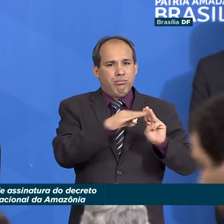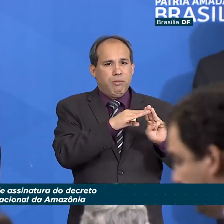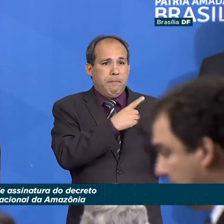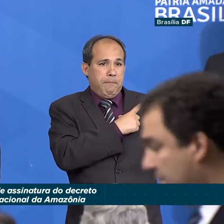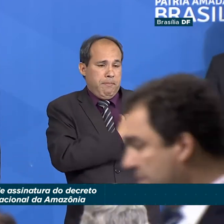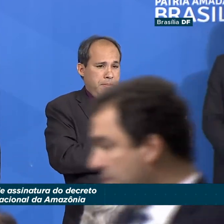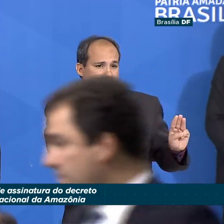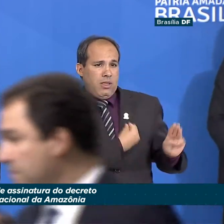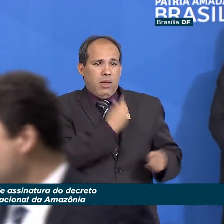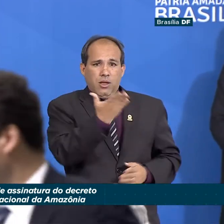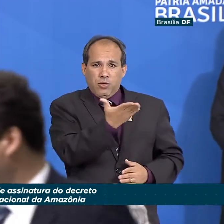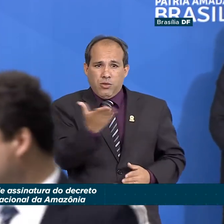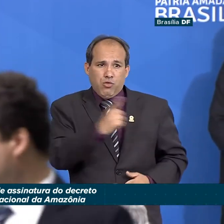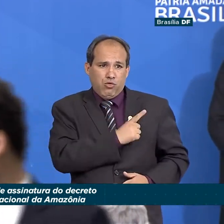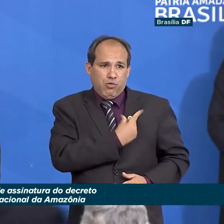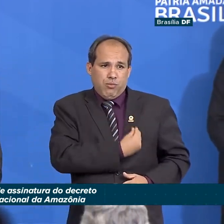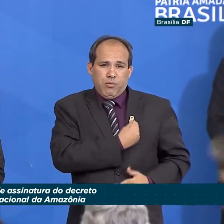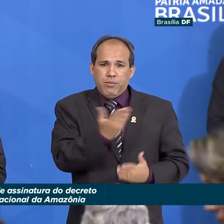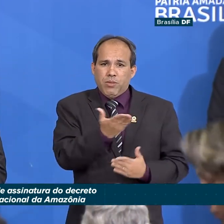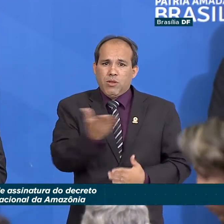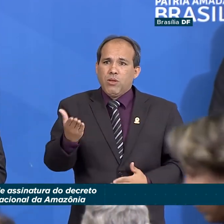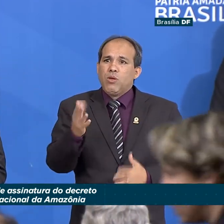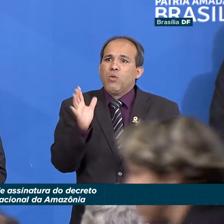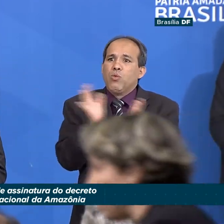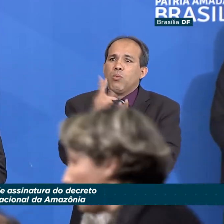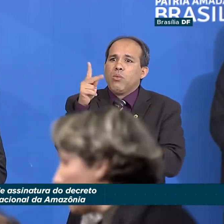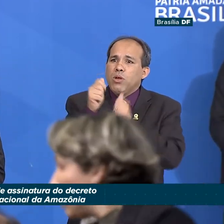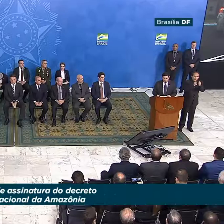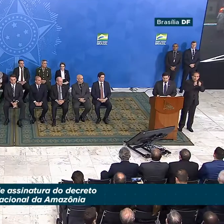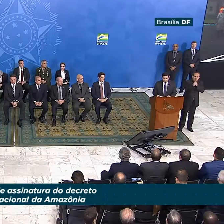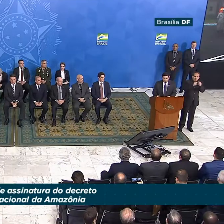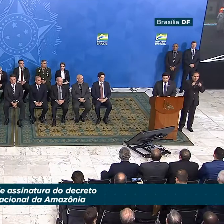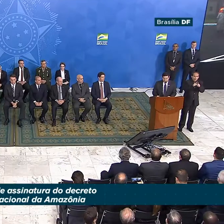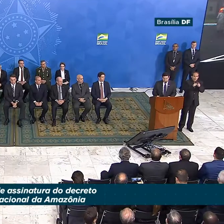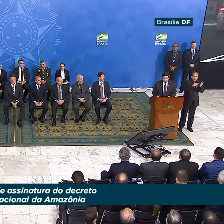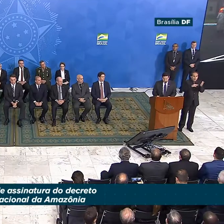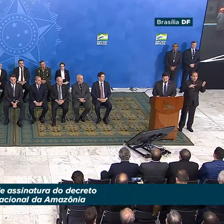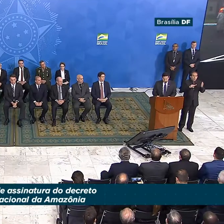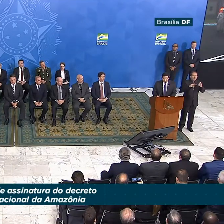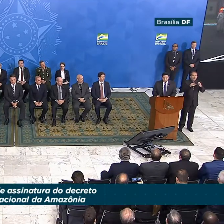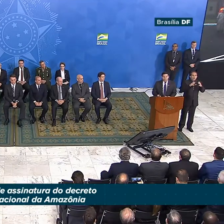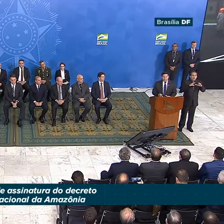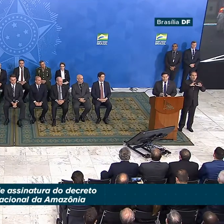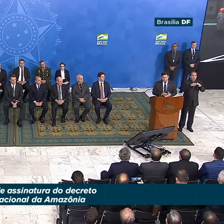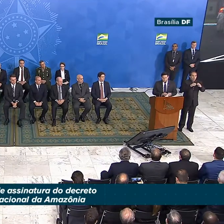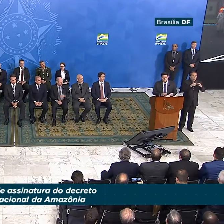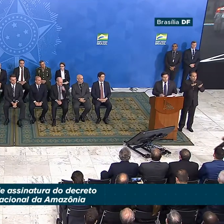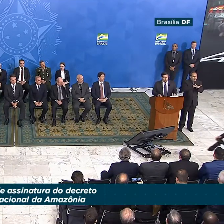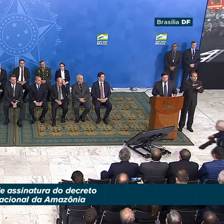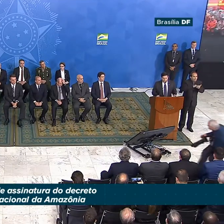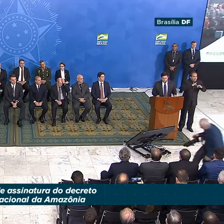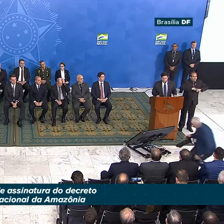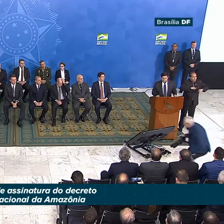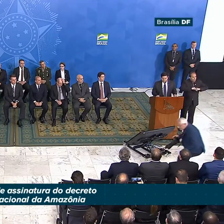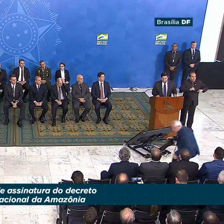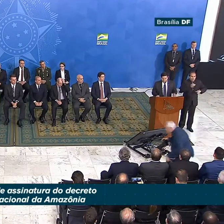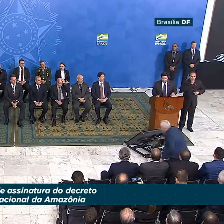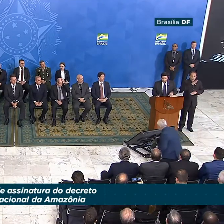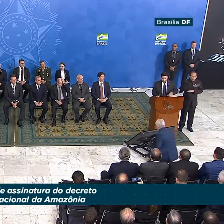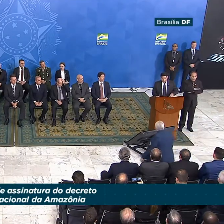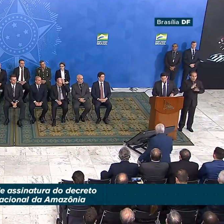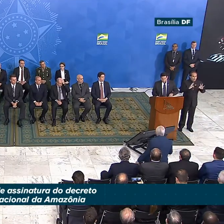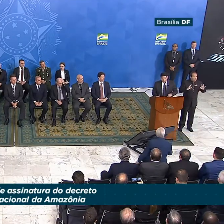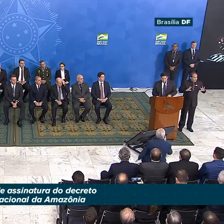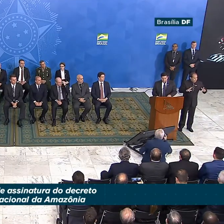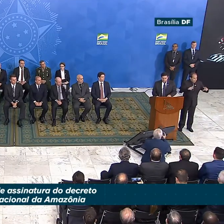presentes, senhoras e senhores jornalistas e demais membros da imprensa, senhoras e senhores, meu boa tarde a